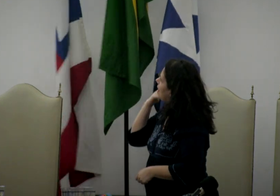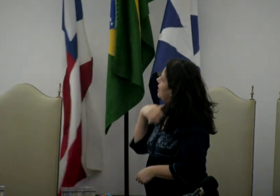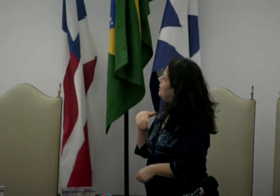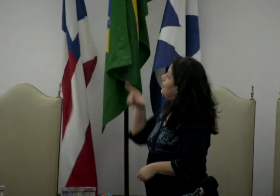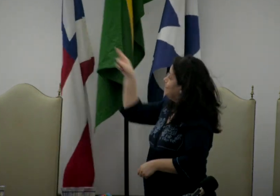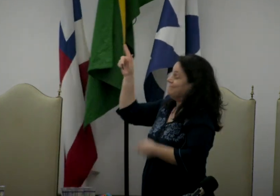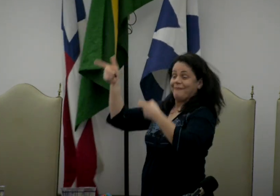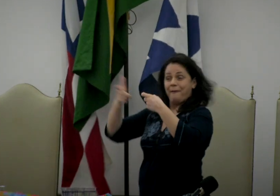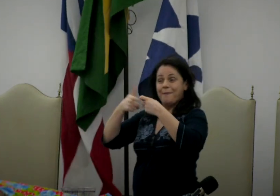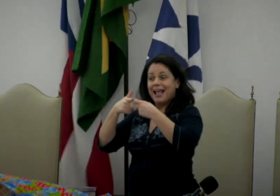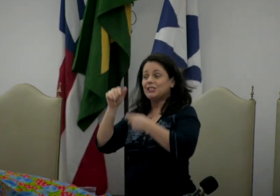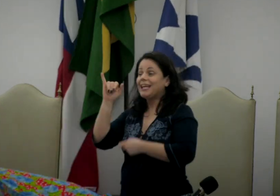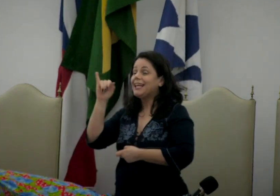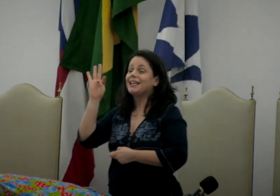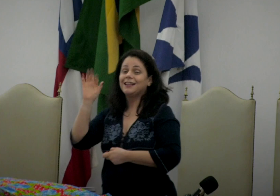atrás, então vamos passar.